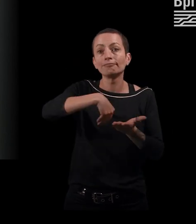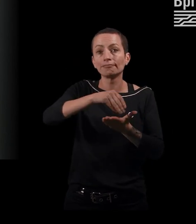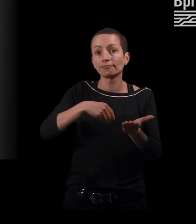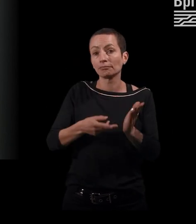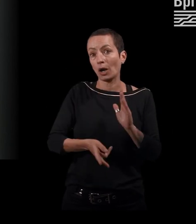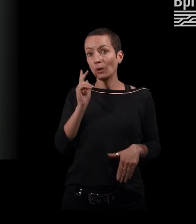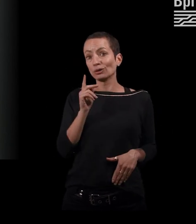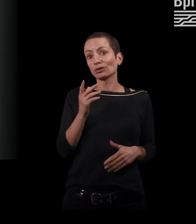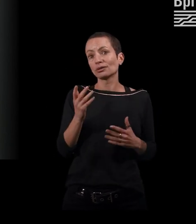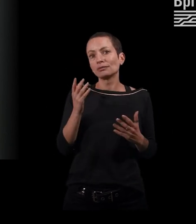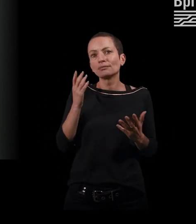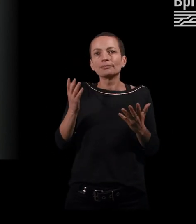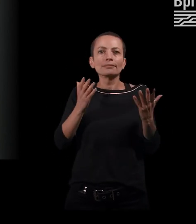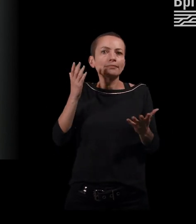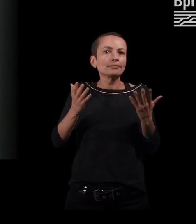beaucoup plus